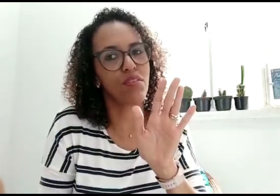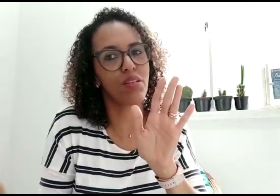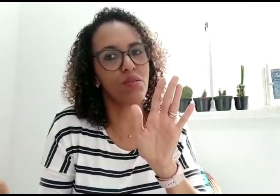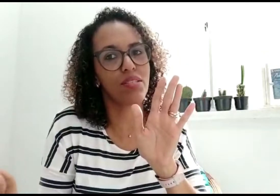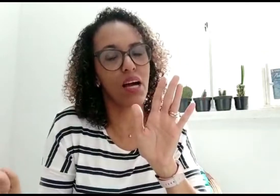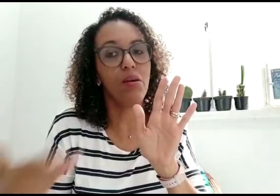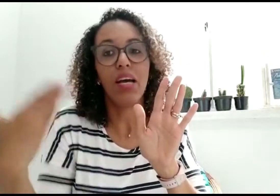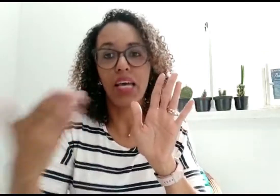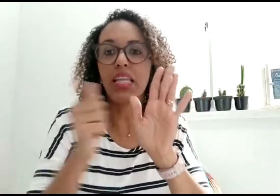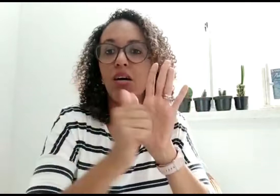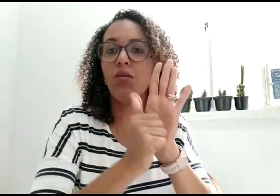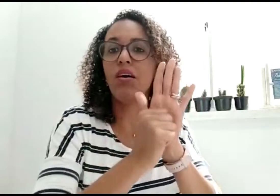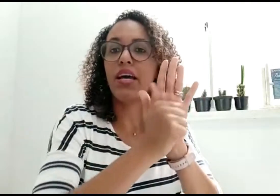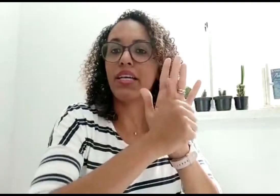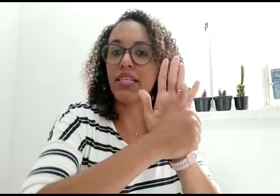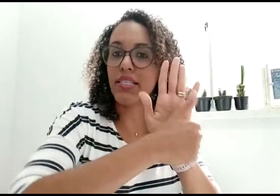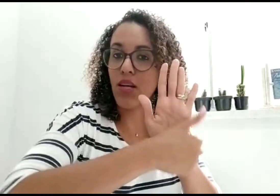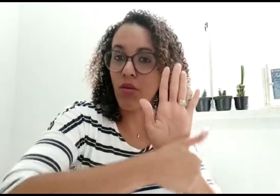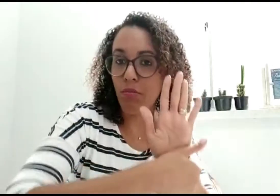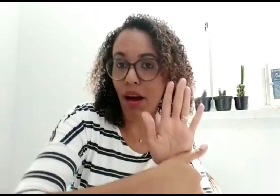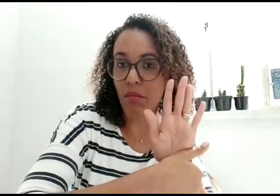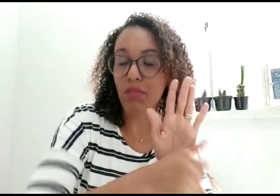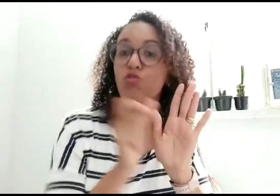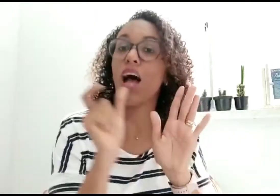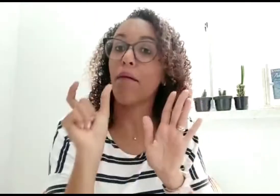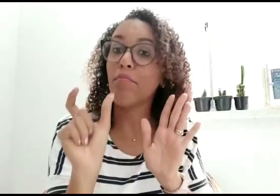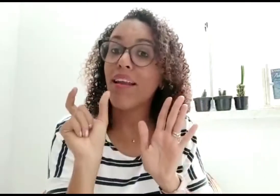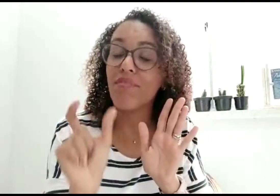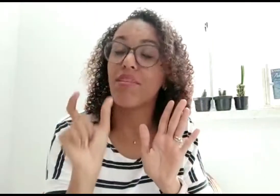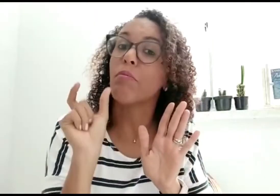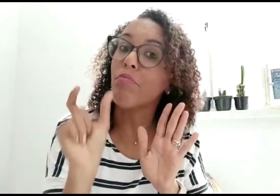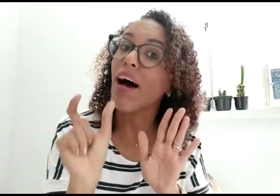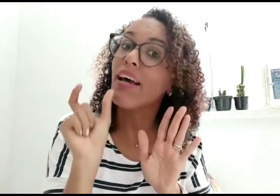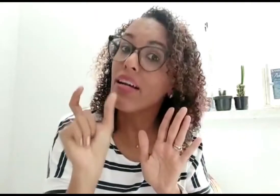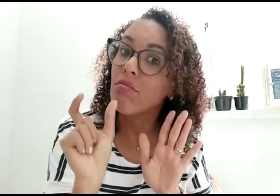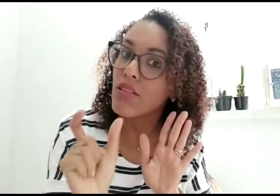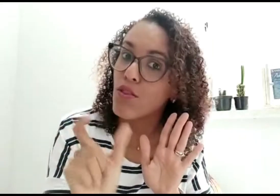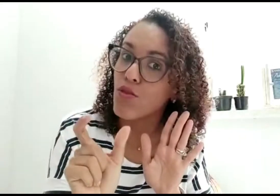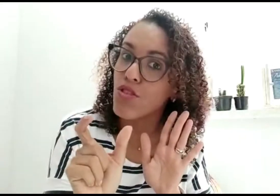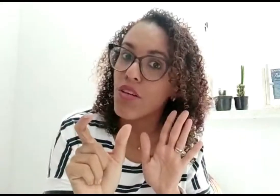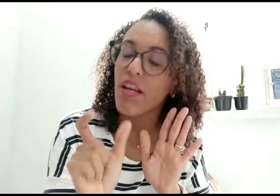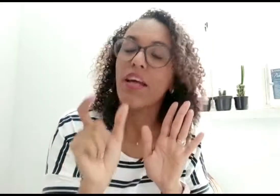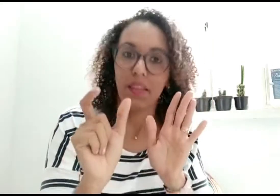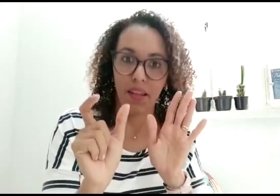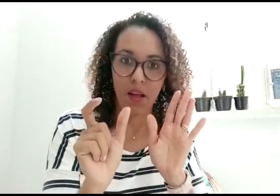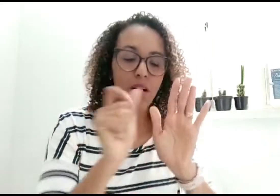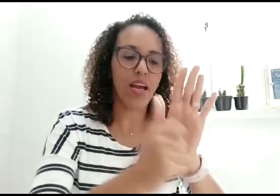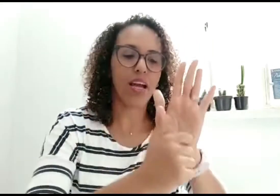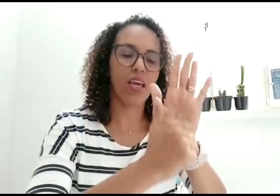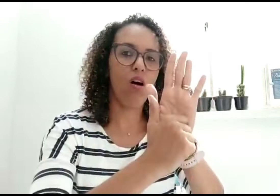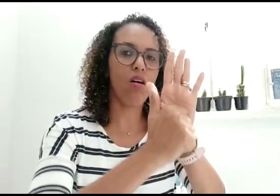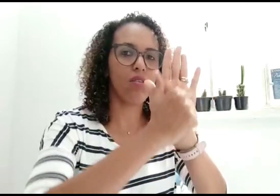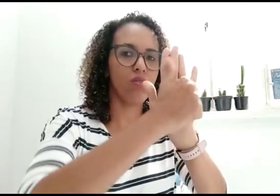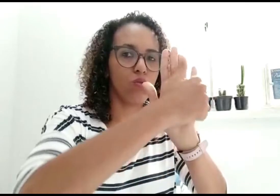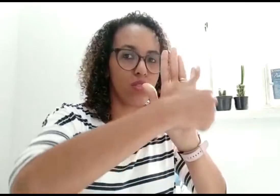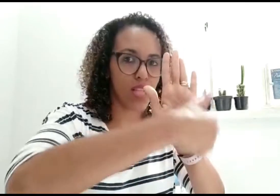vai ter um sinal? Então, isso é sinal de parâmetros. A palavra parâmetros, entendeu? E aqui, ó, o sinal